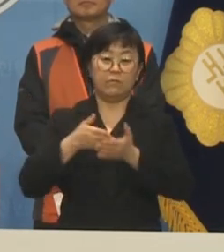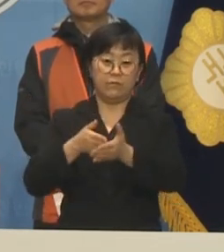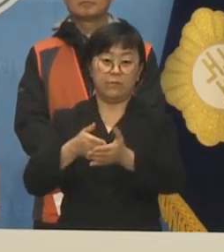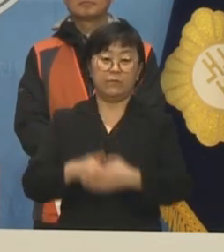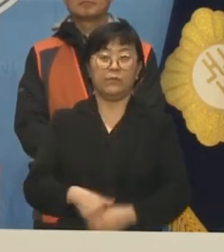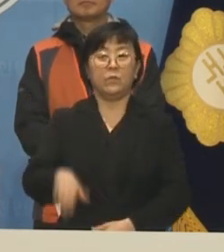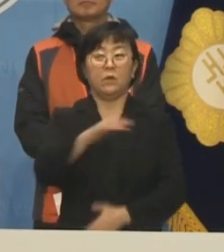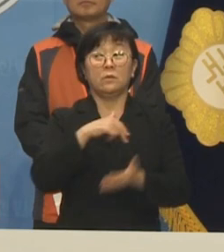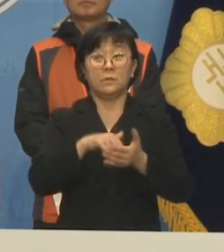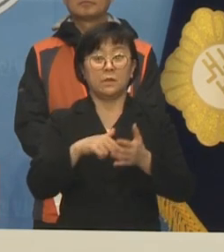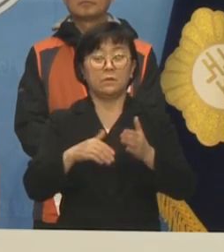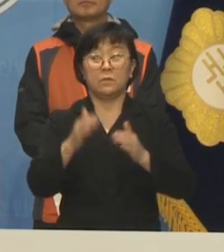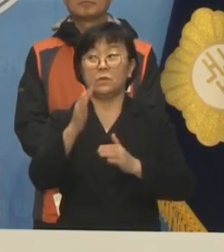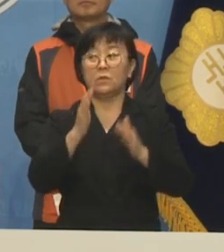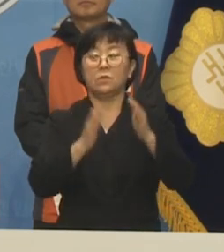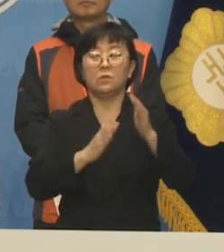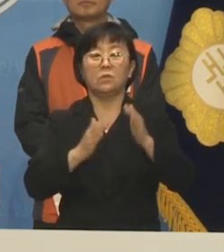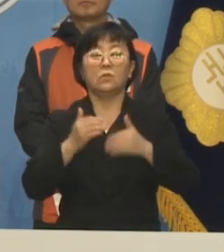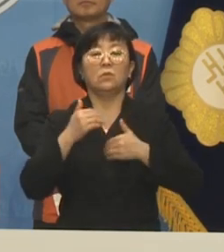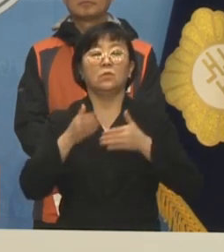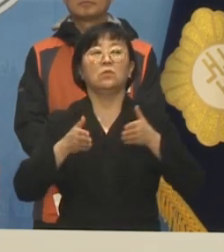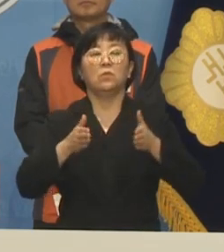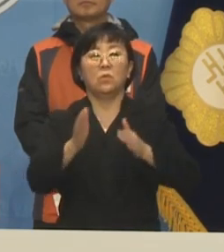저희들은 지금 도로공사에 들어와서